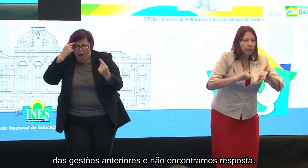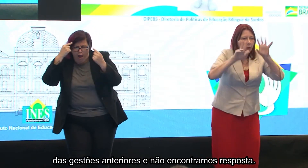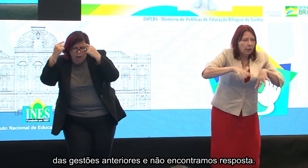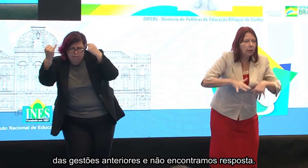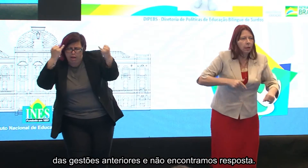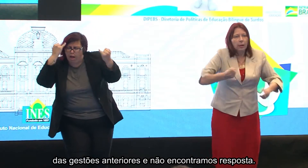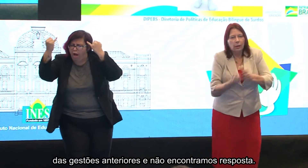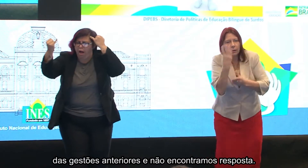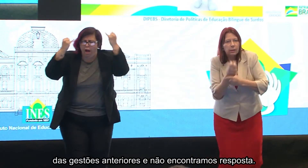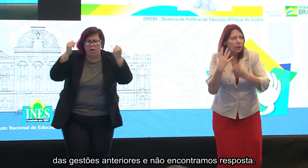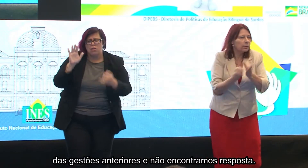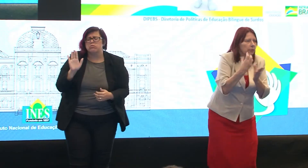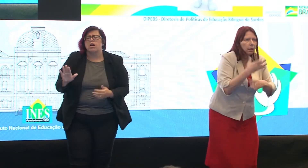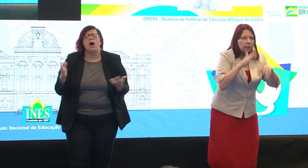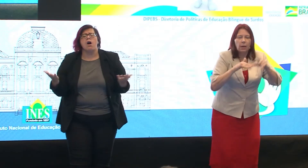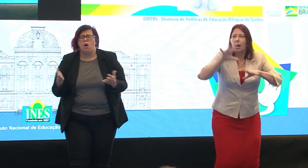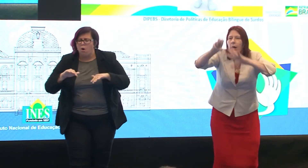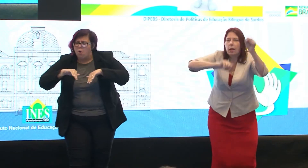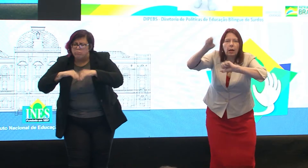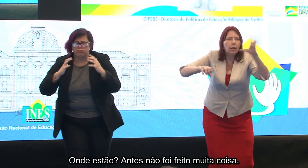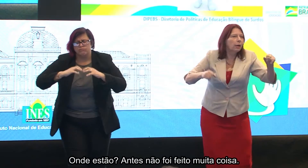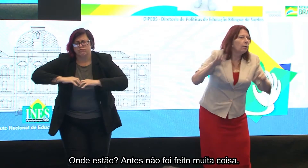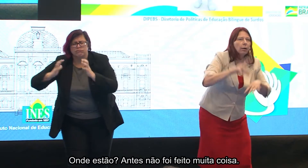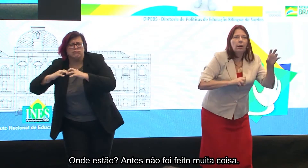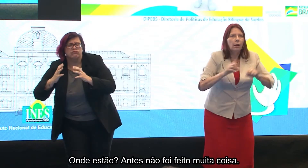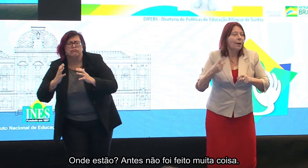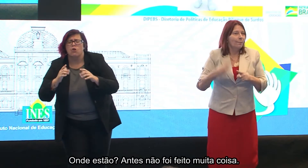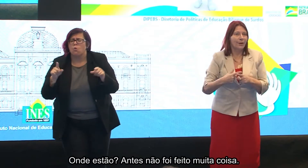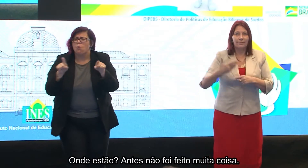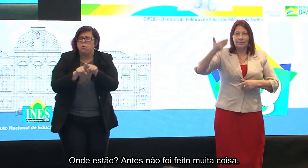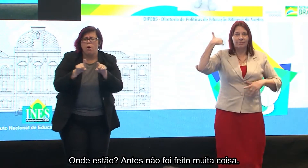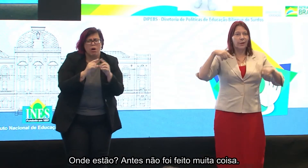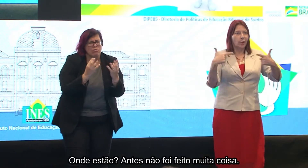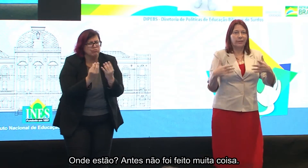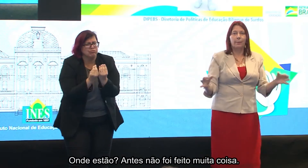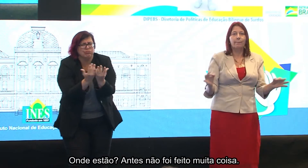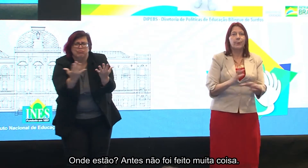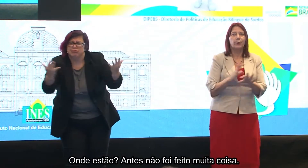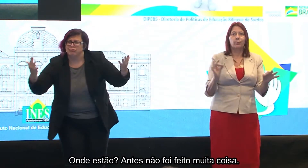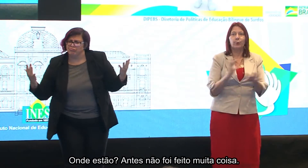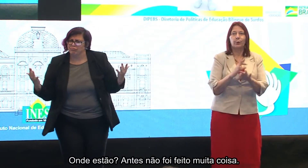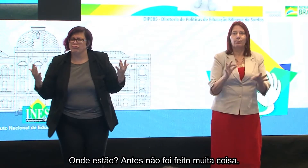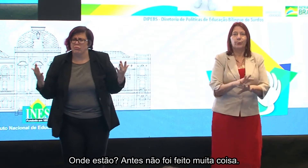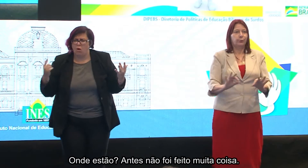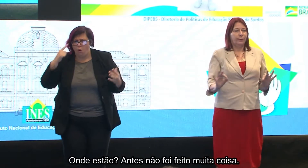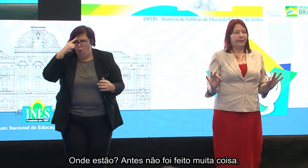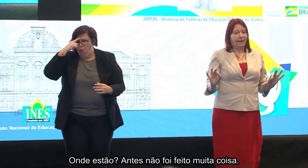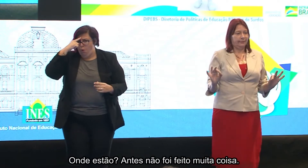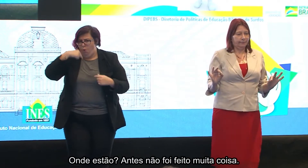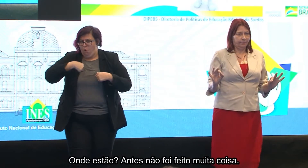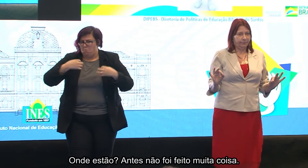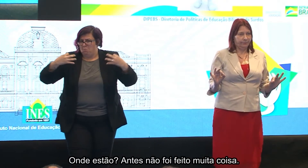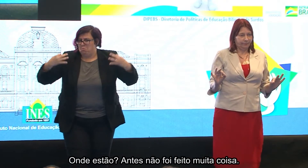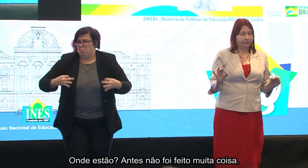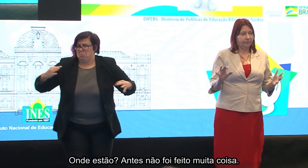encontramos resposta. Onde estão? Antes, não foi feito muita